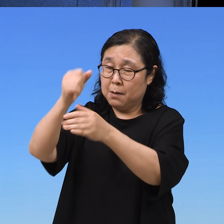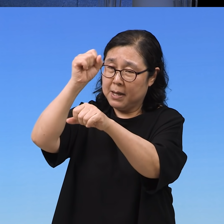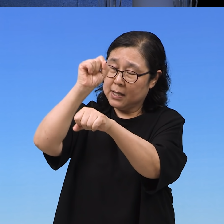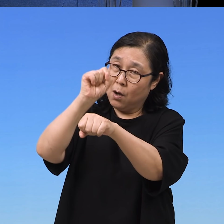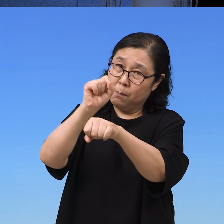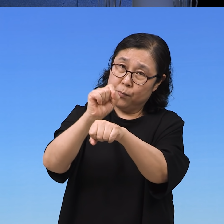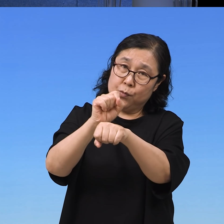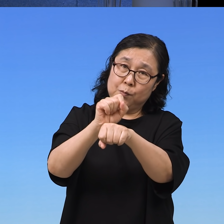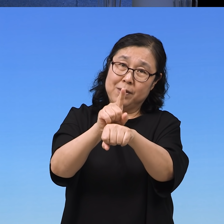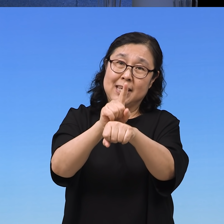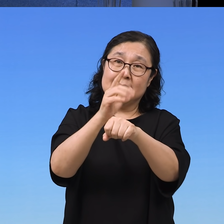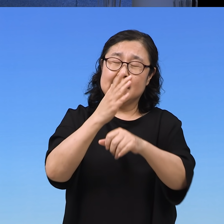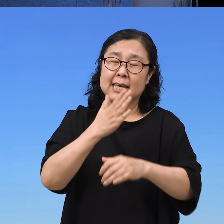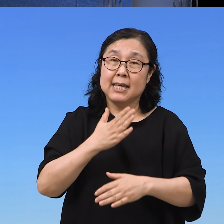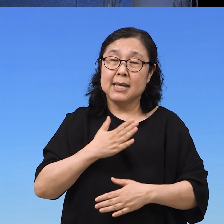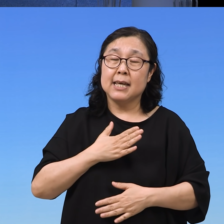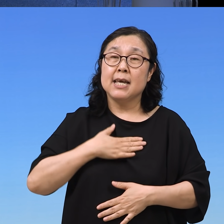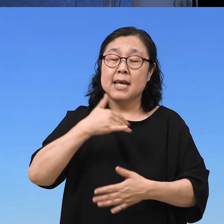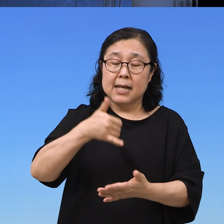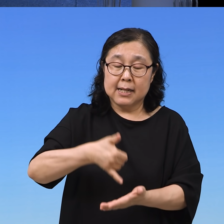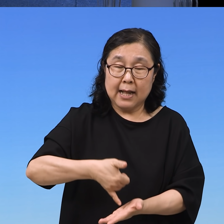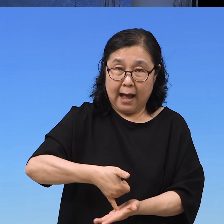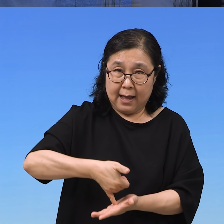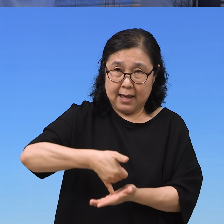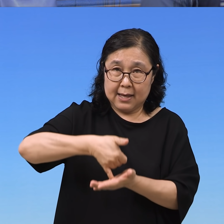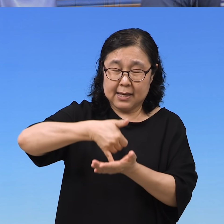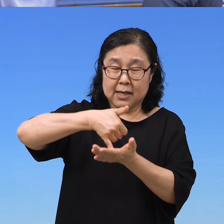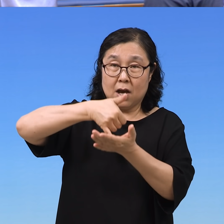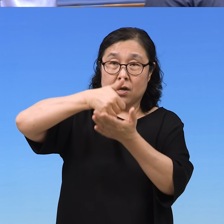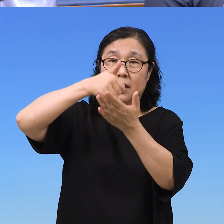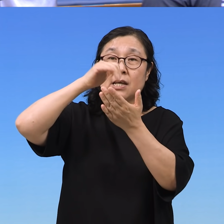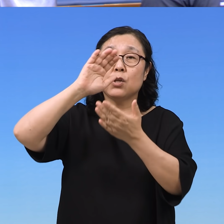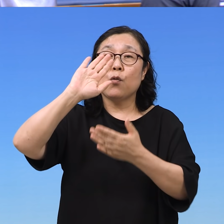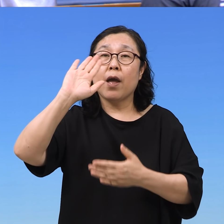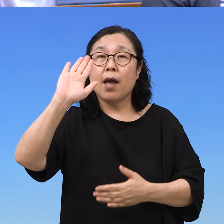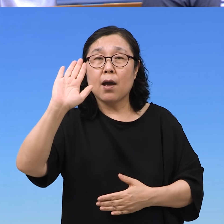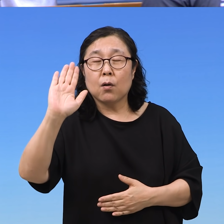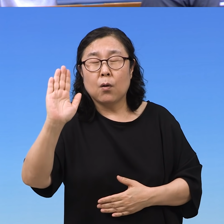예수님의 성품이 나의 인격이 되고